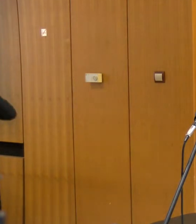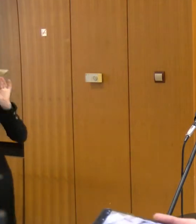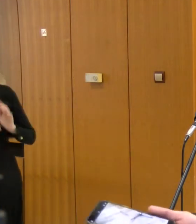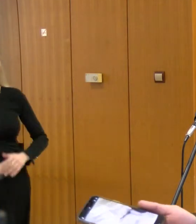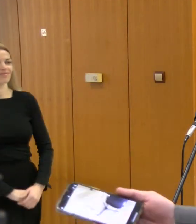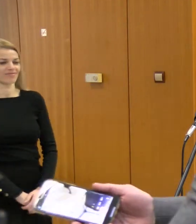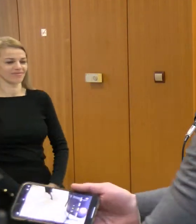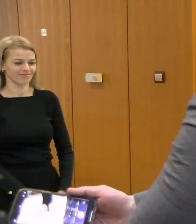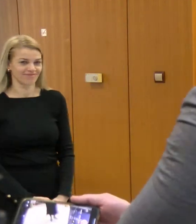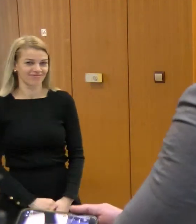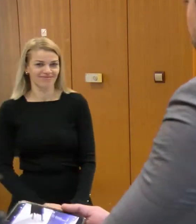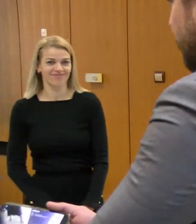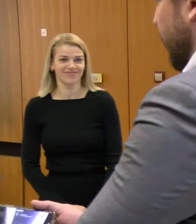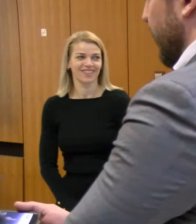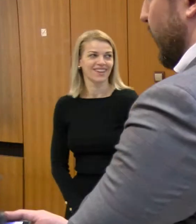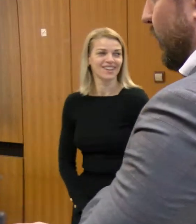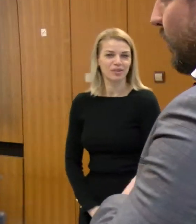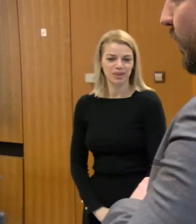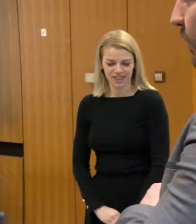počkáme, kým skončí.